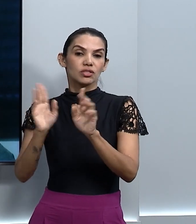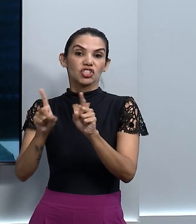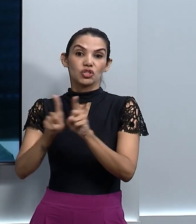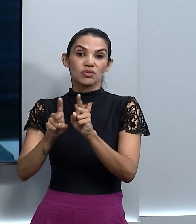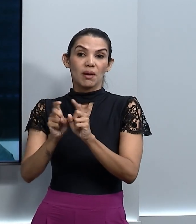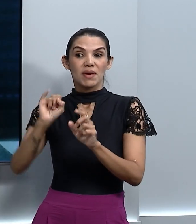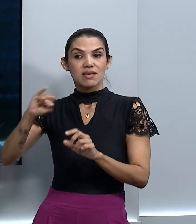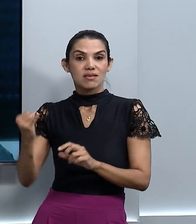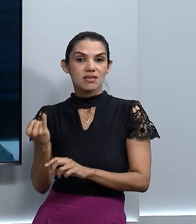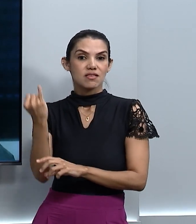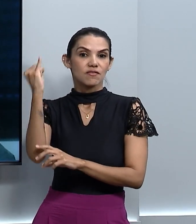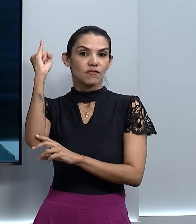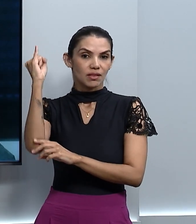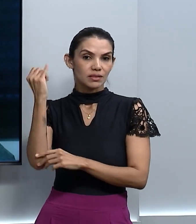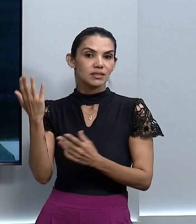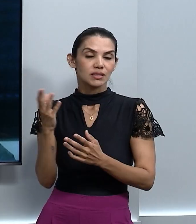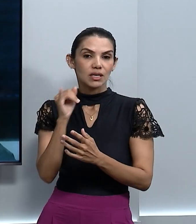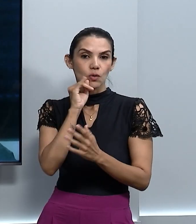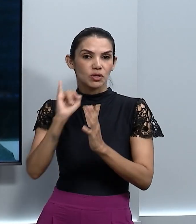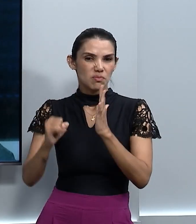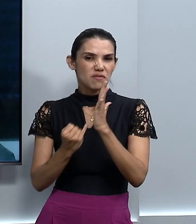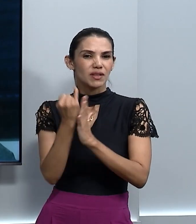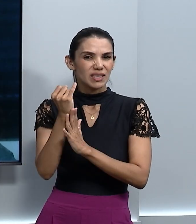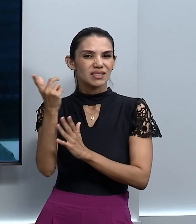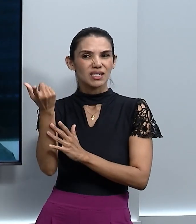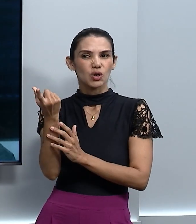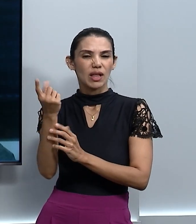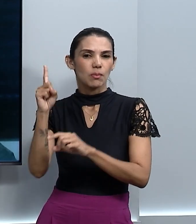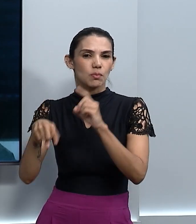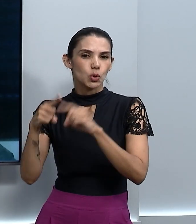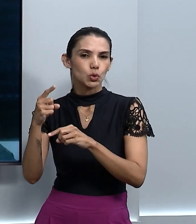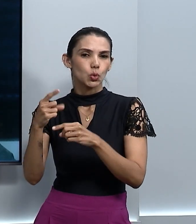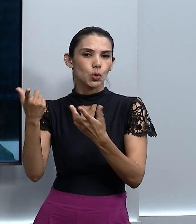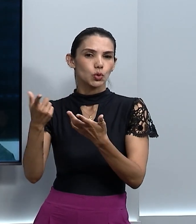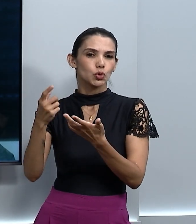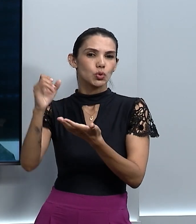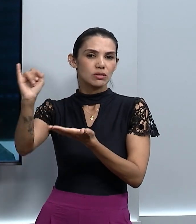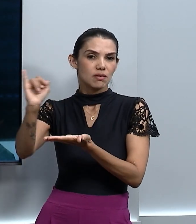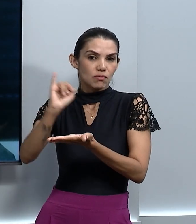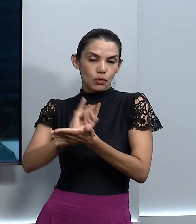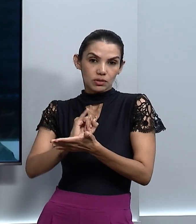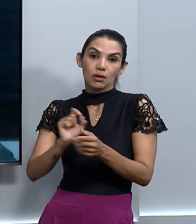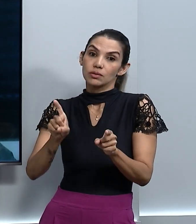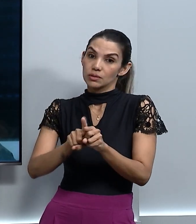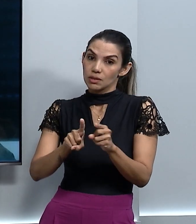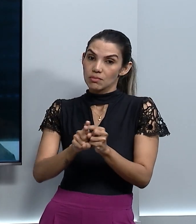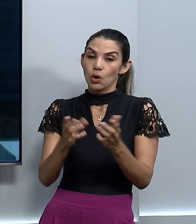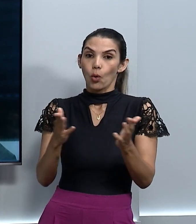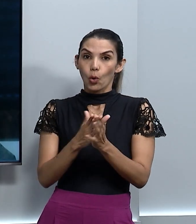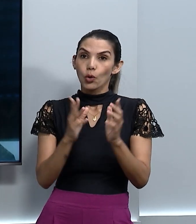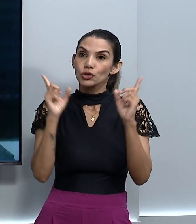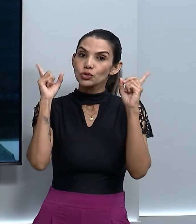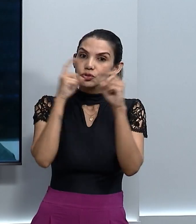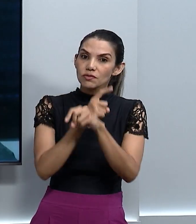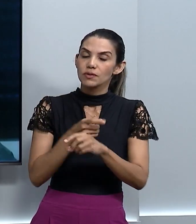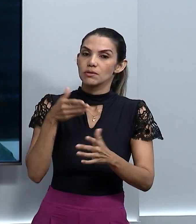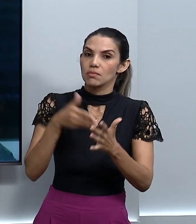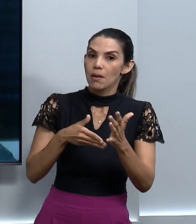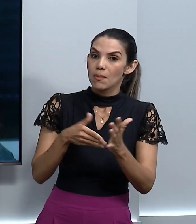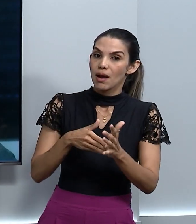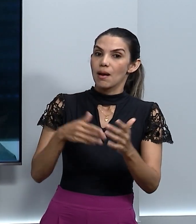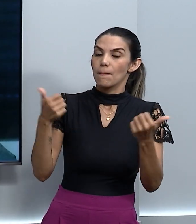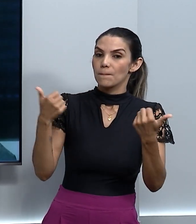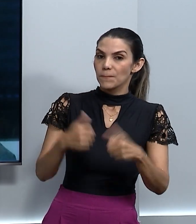dos produtos importados, né? Então, a dificuldade talvez hoje ela seja maior do que foi em outros anos,